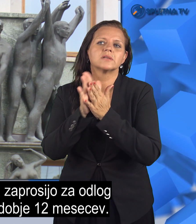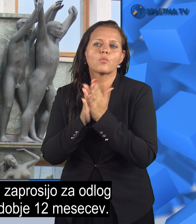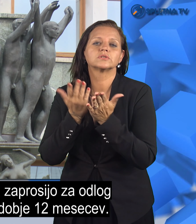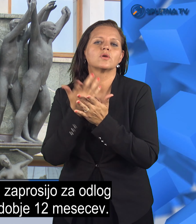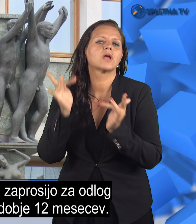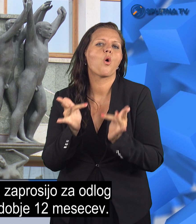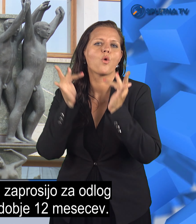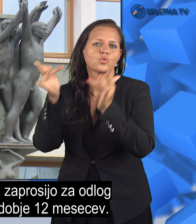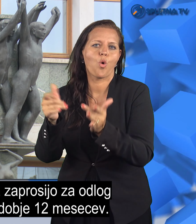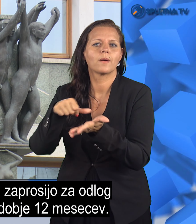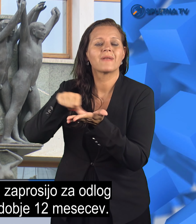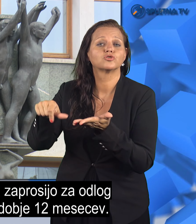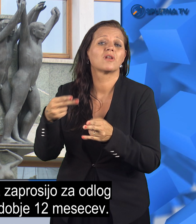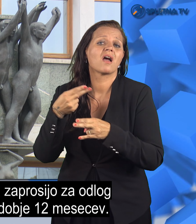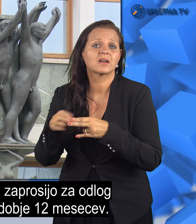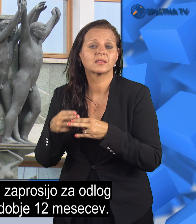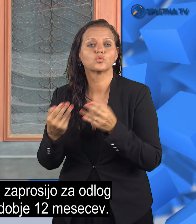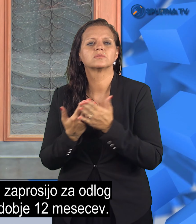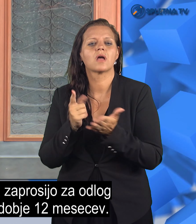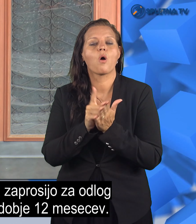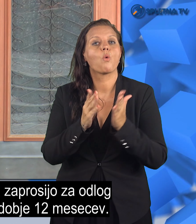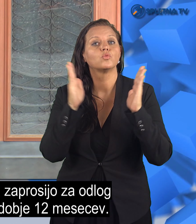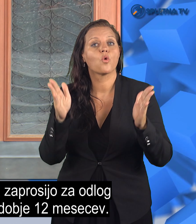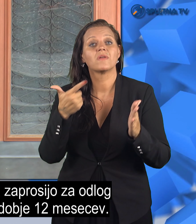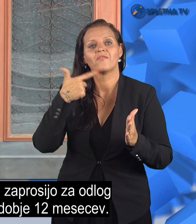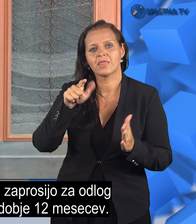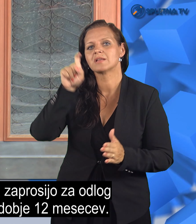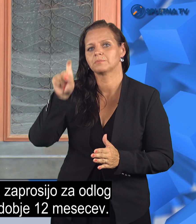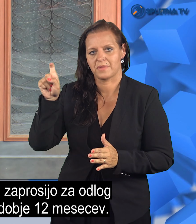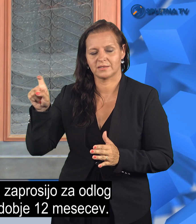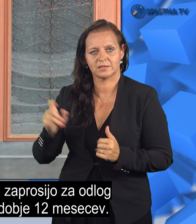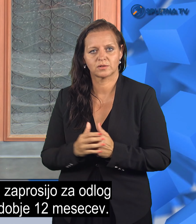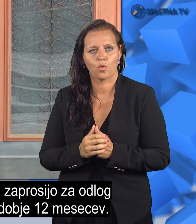plačila kreditov za obdobje 12 mesecev.